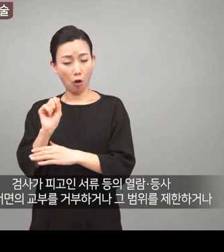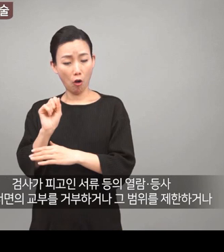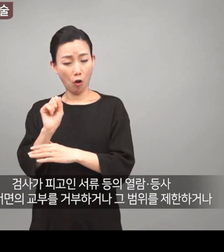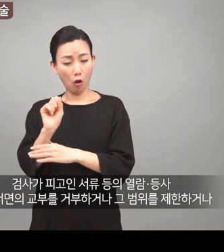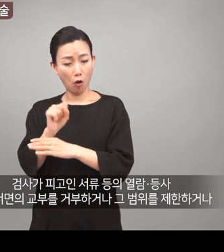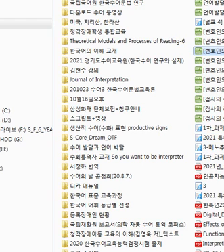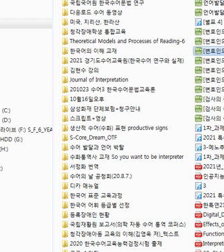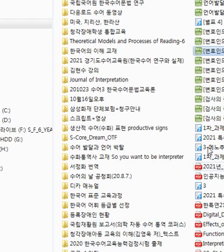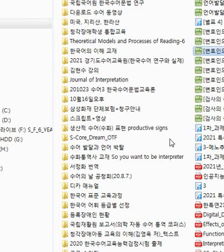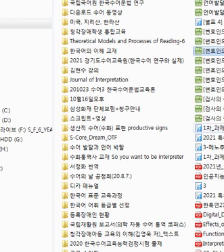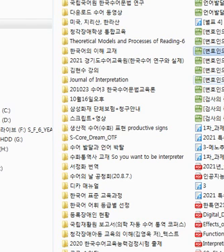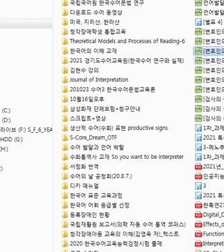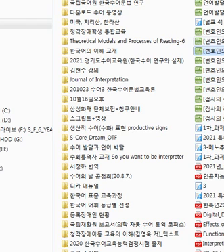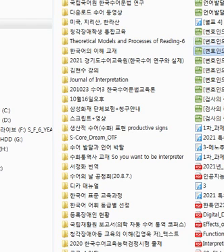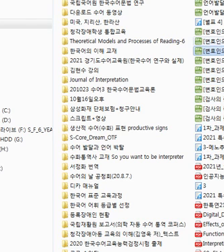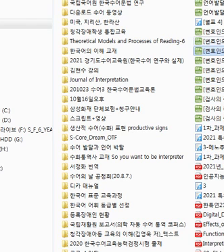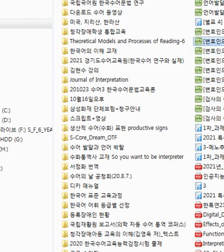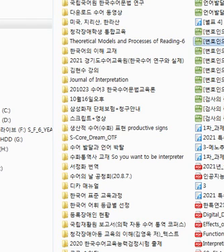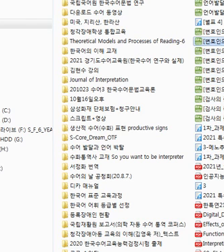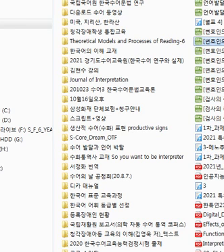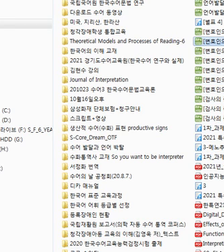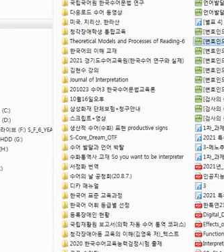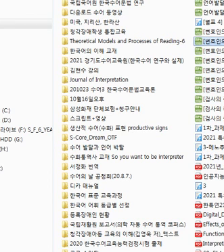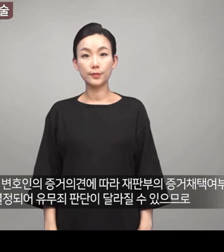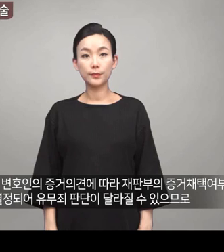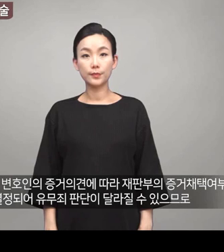네, 6번이죠.